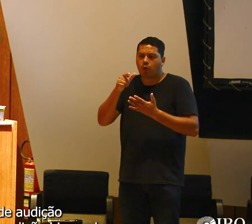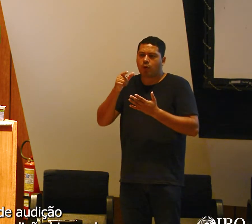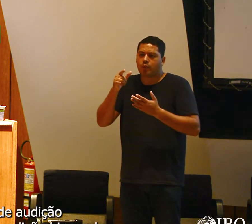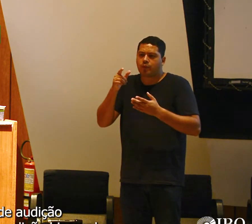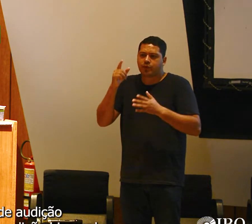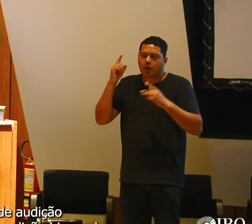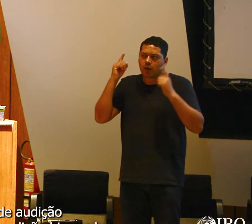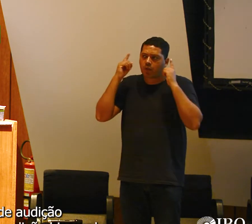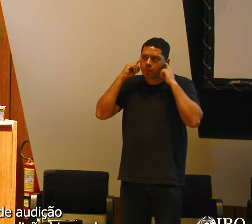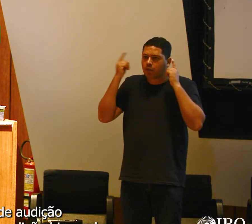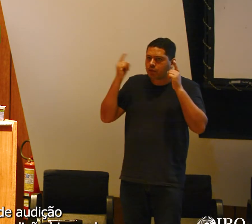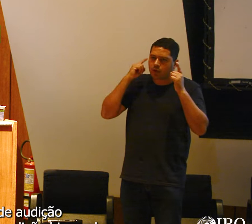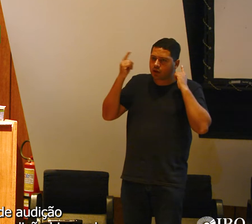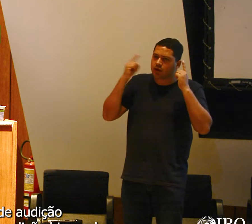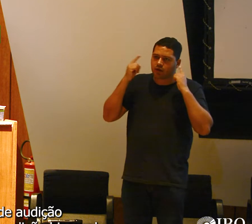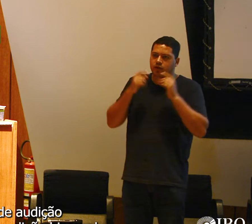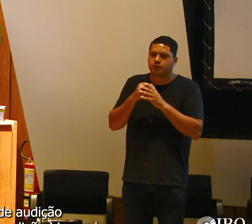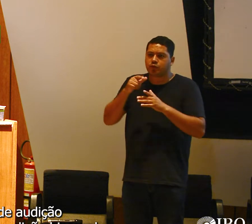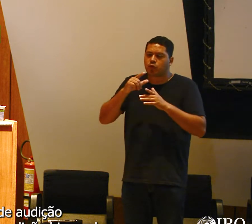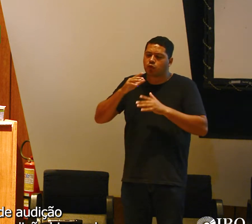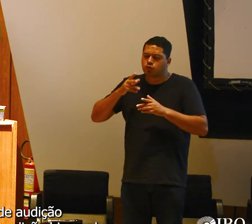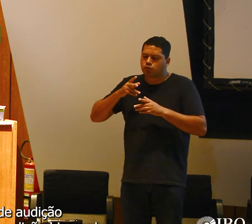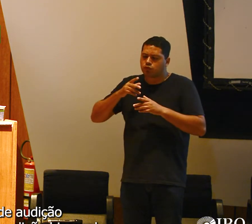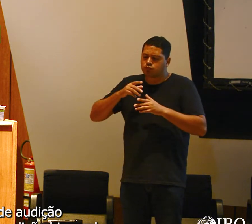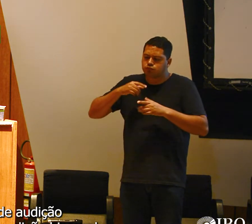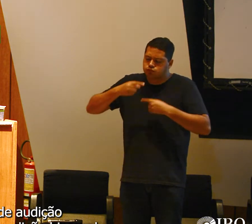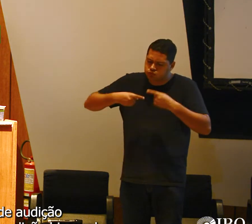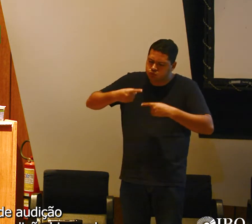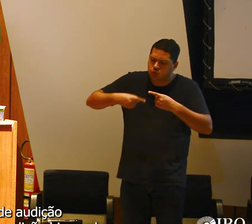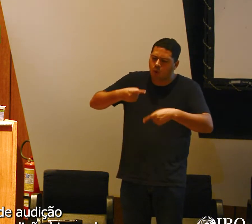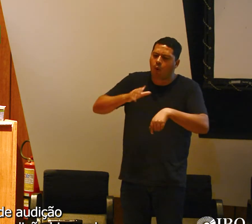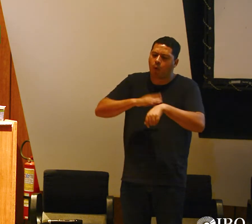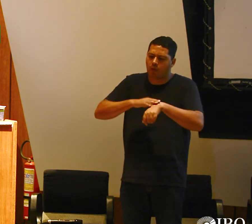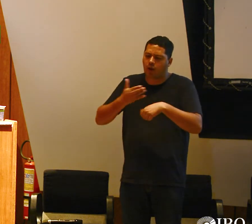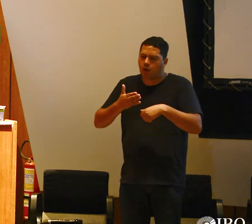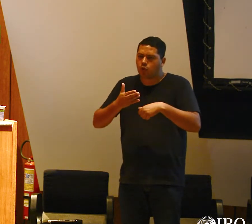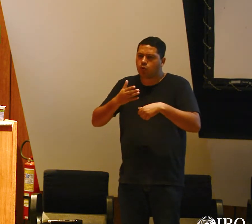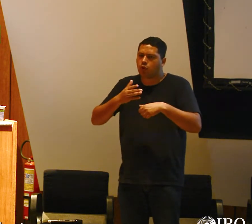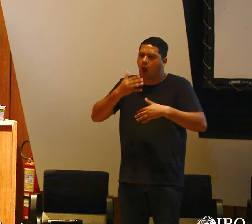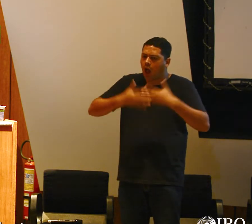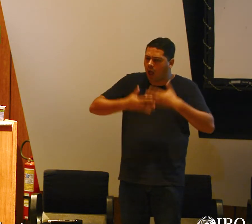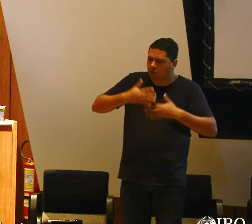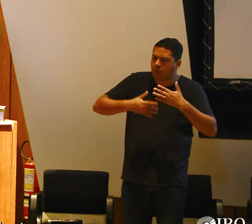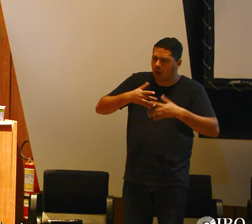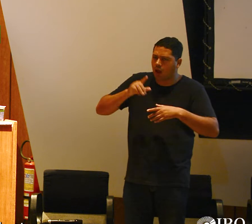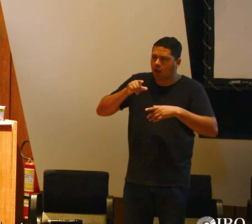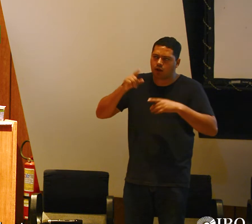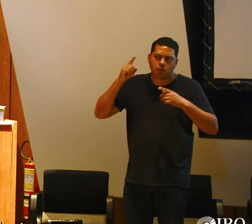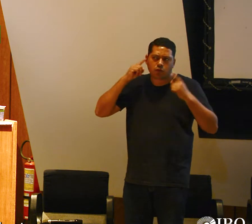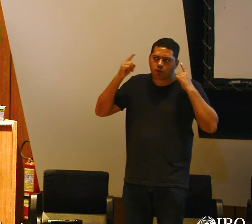longo período de audição com assimetria afeta a audição binaural. Essa